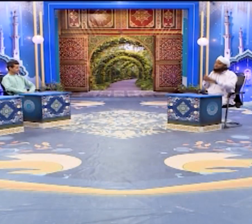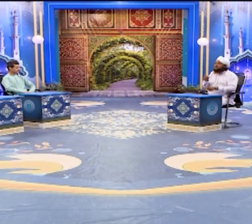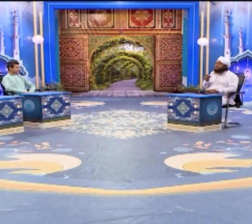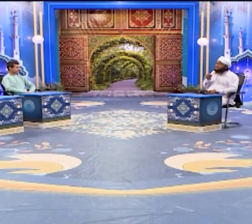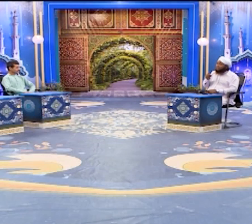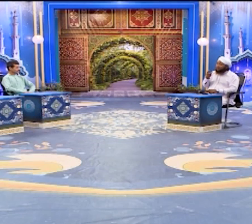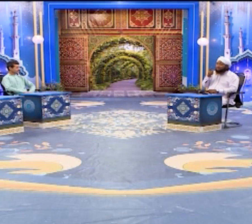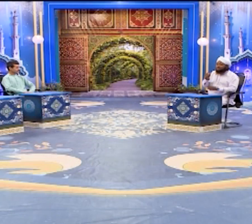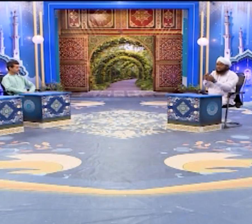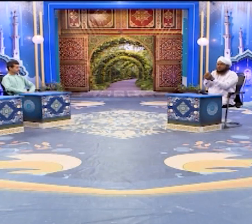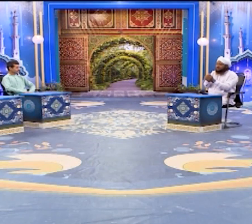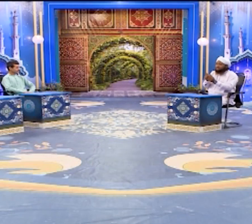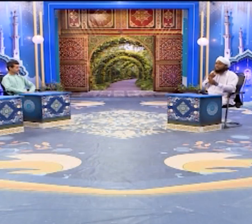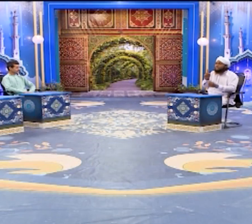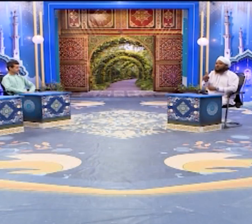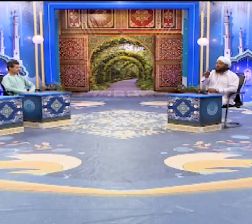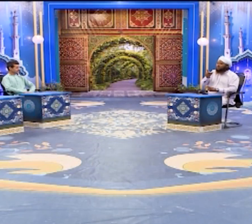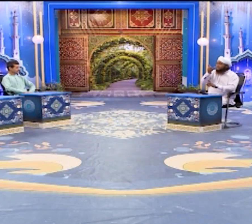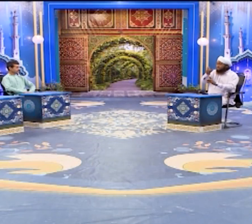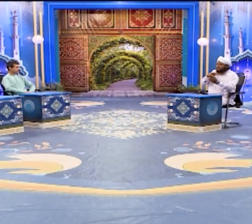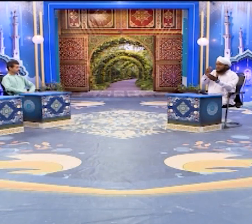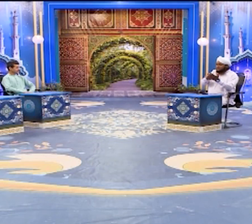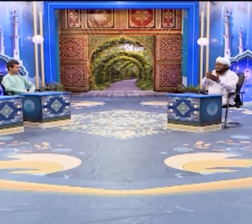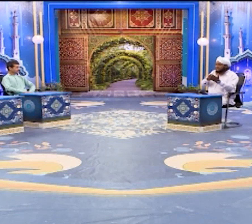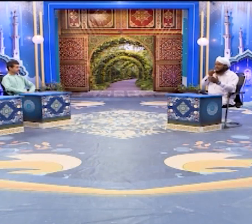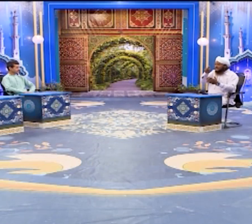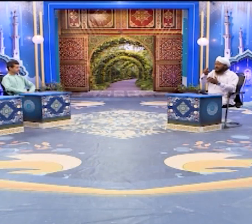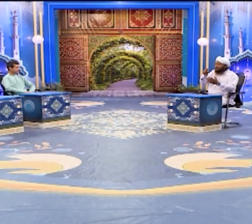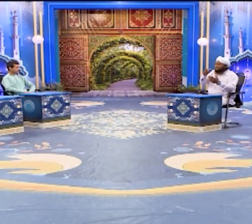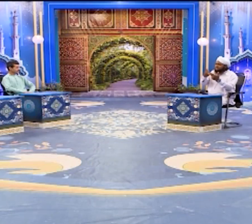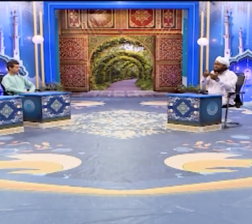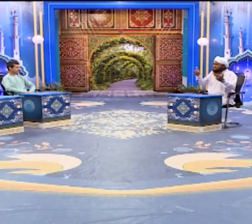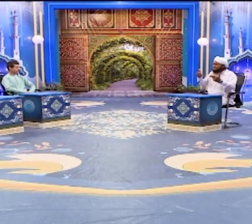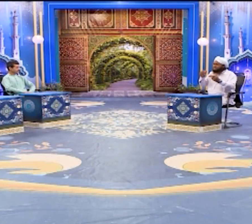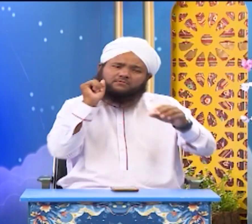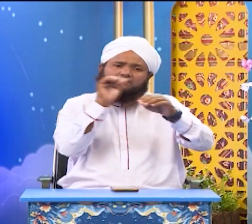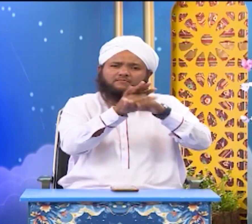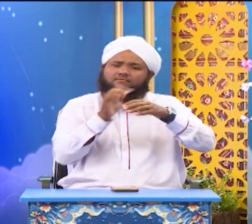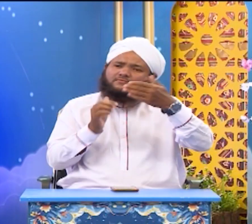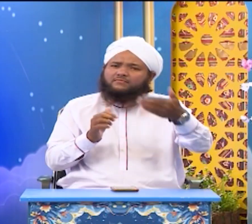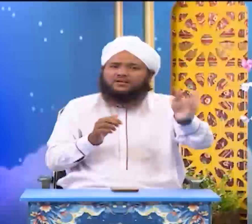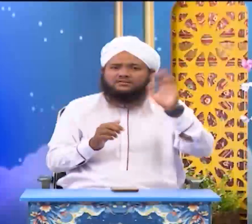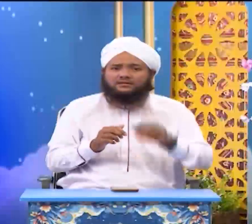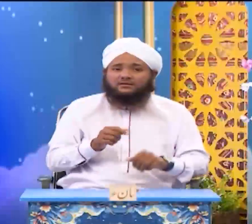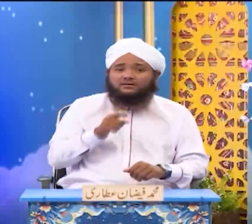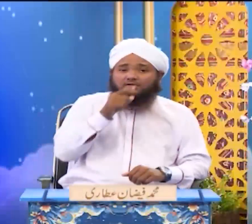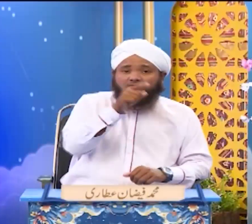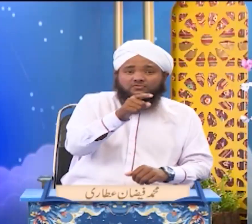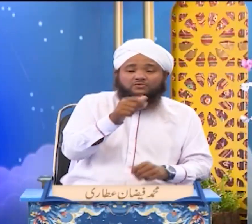بن خطاب رضی اللہ تعالی عنہ کی خدمت میں تمام واقعہ لکھ بھیجا۔ آپ رضی اللہ تعالی عنہ نے جواب میں